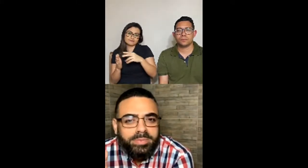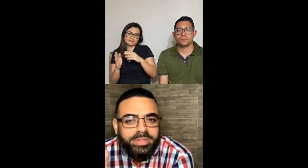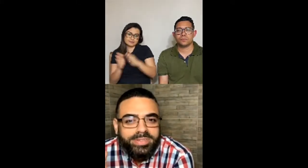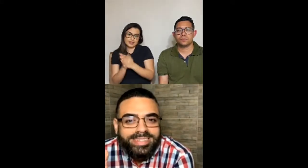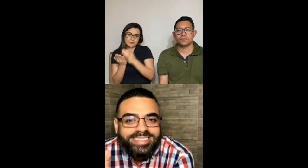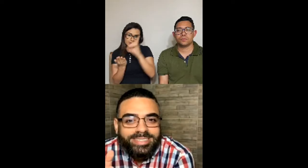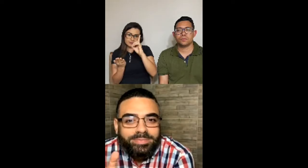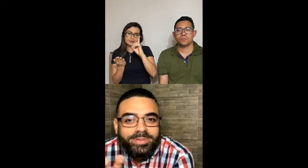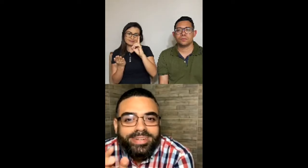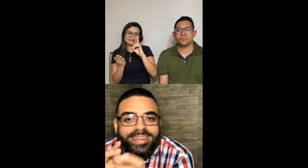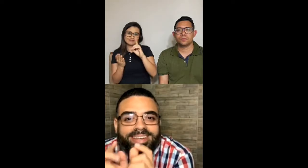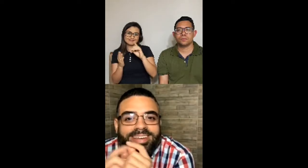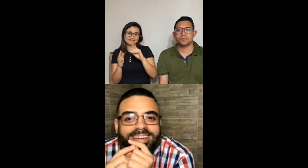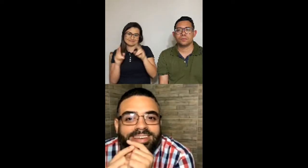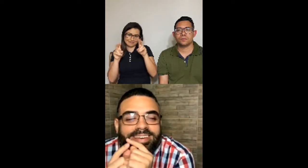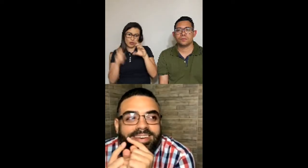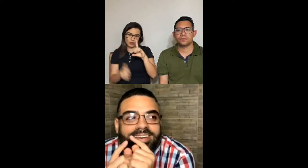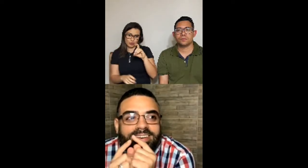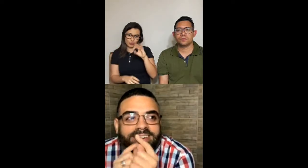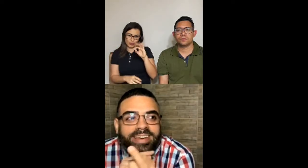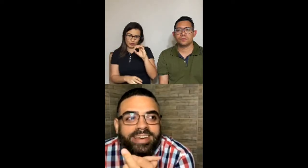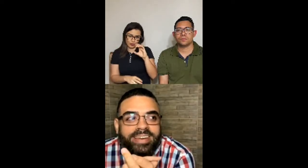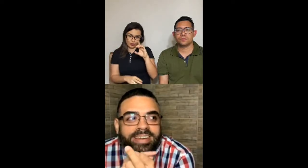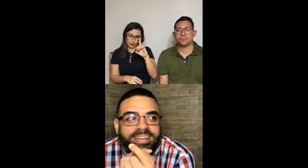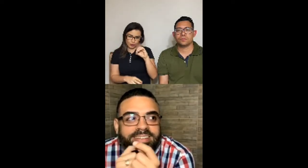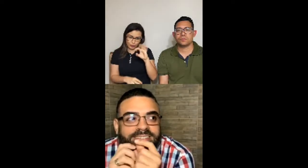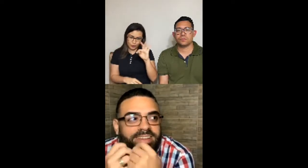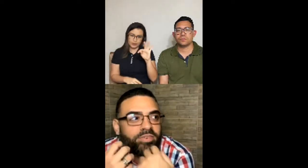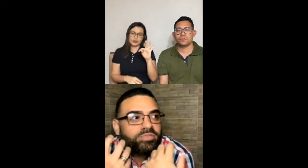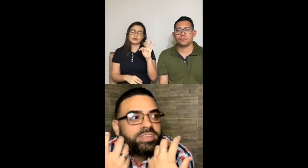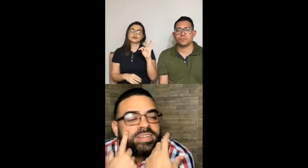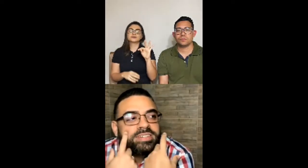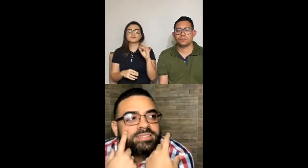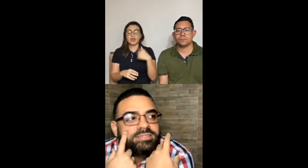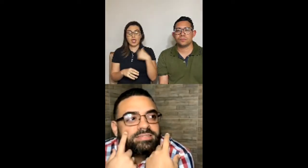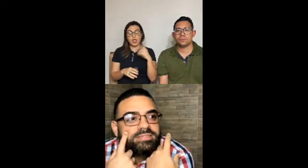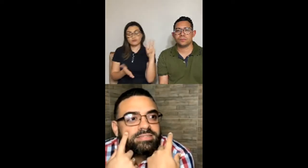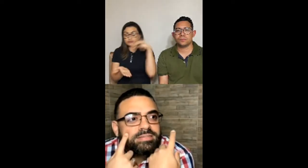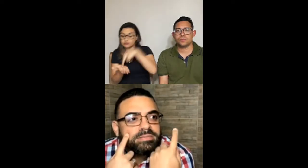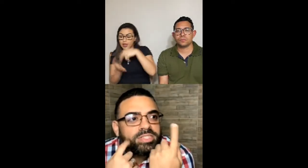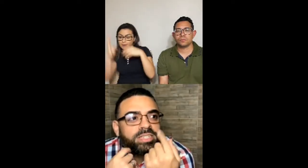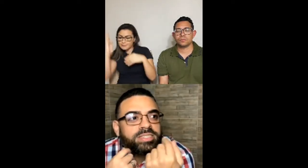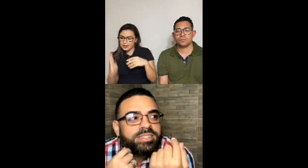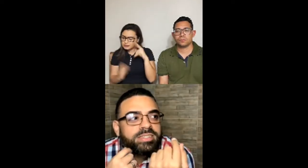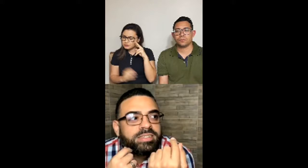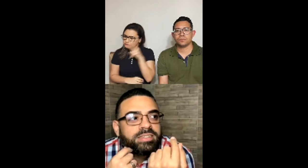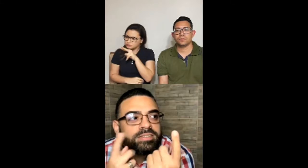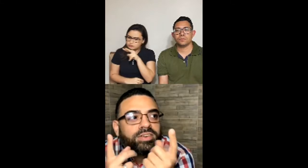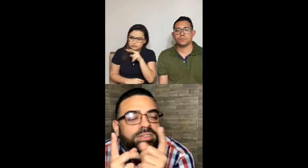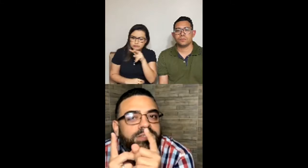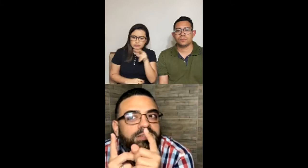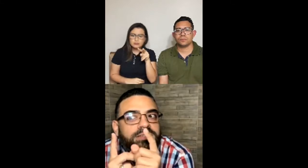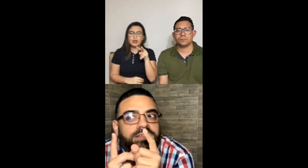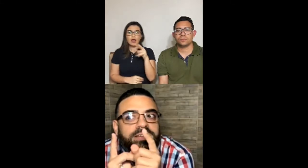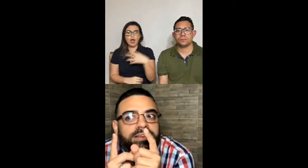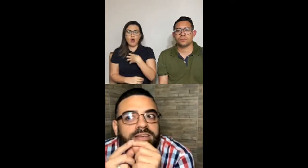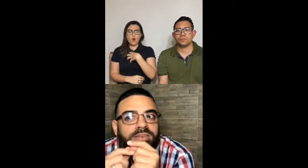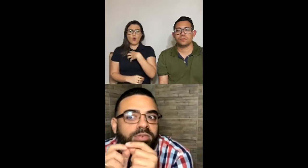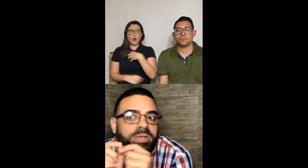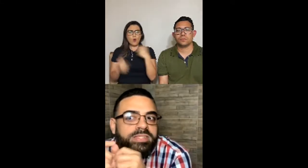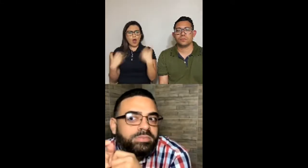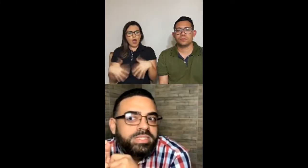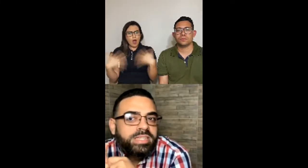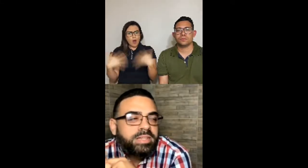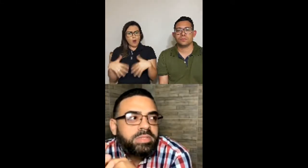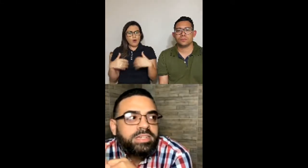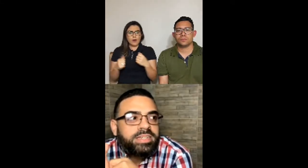equipe de tradução da Bíblia pelo DOT, era sempre um impacto muito grande, porque eu